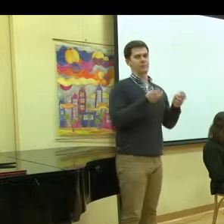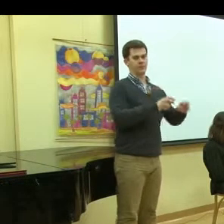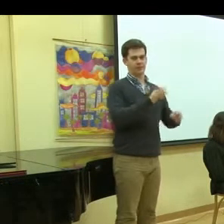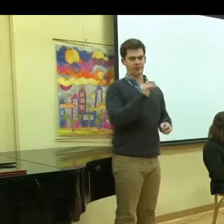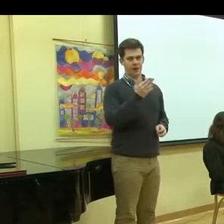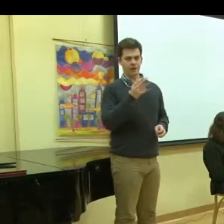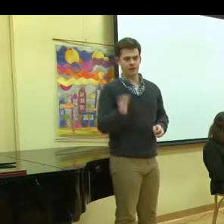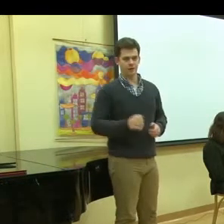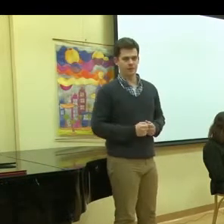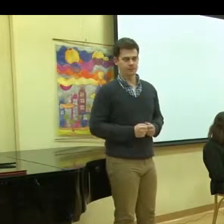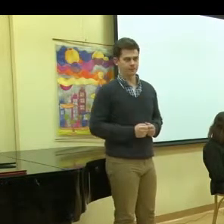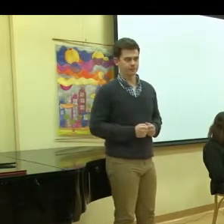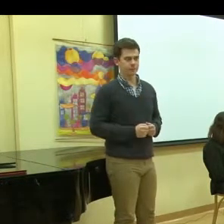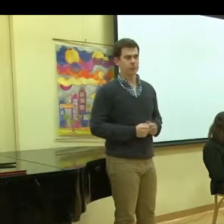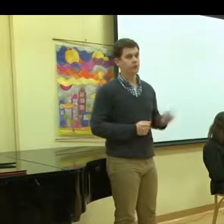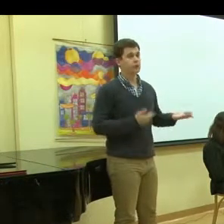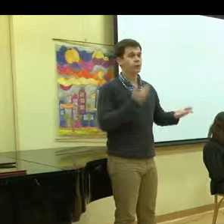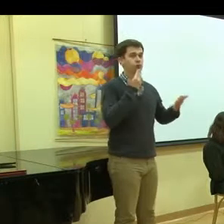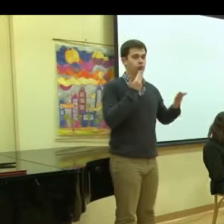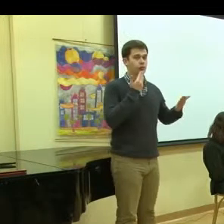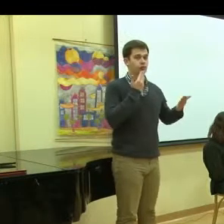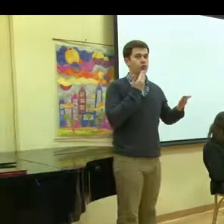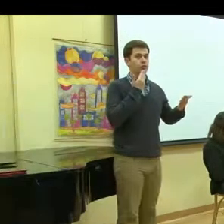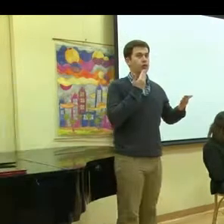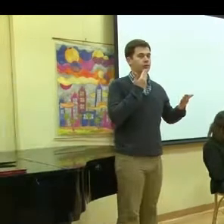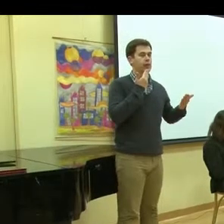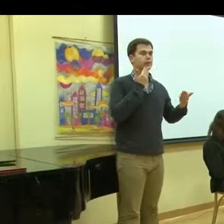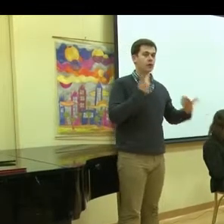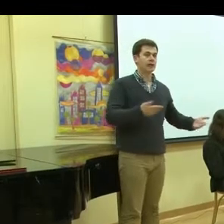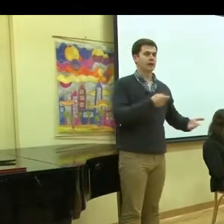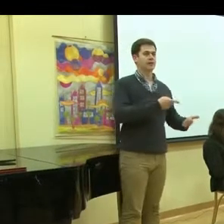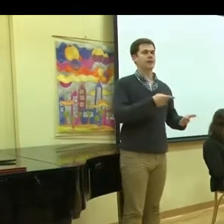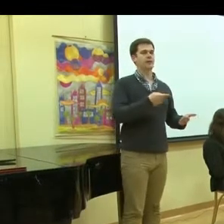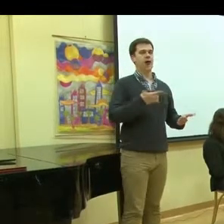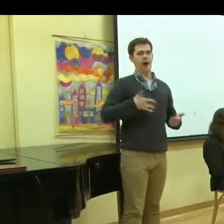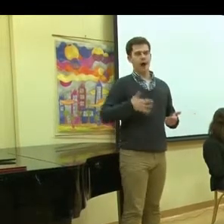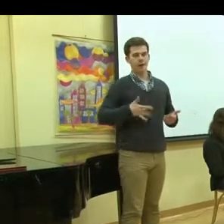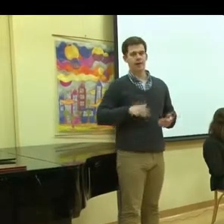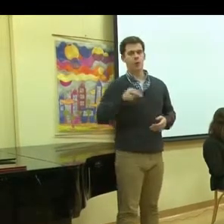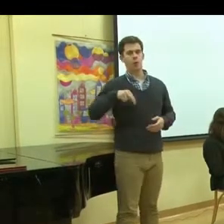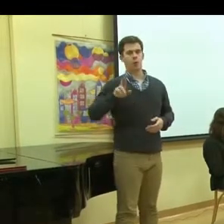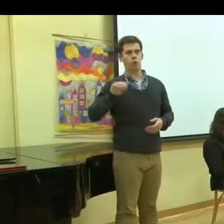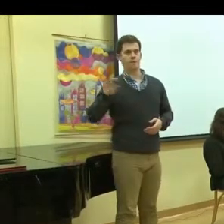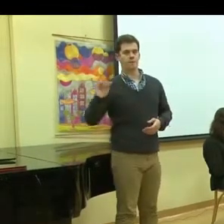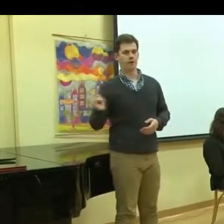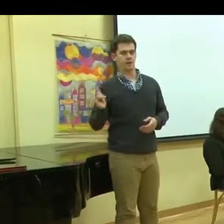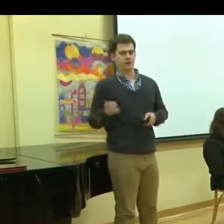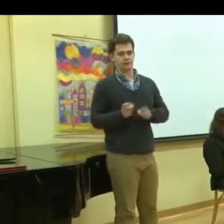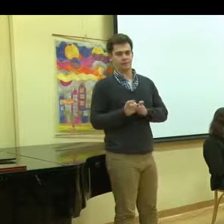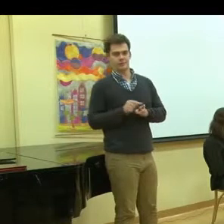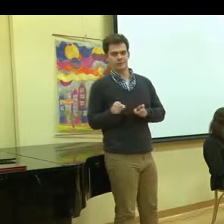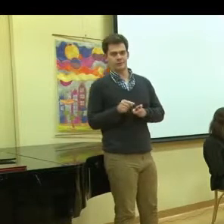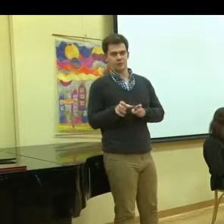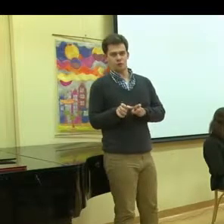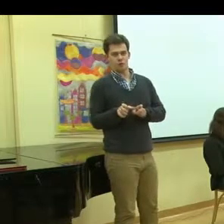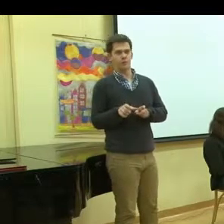era la música. No właśnie, to formą komunikacji była muzyka. Y la improvisación de esa música. I improwizacja tak naprawdę też tej muzyce.